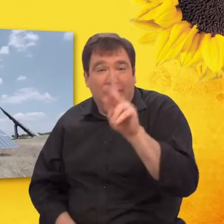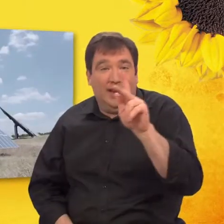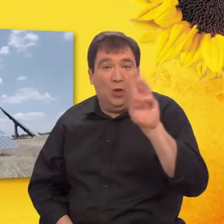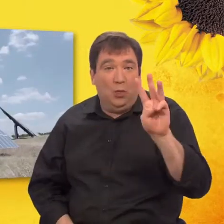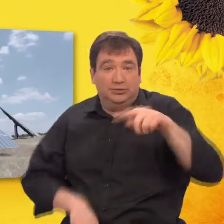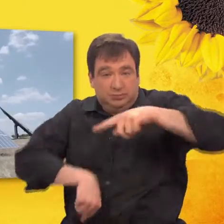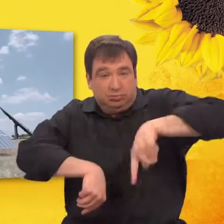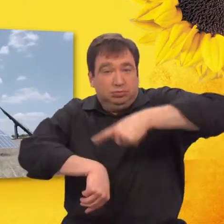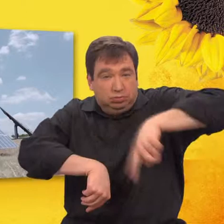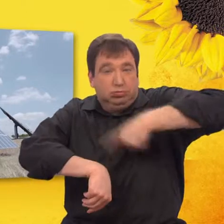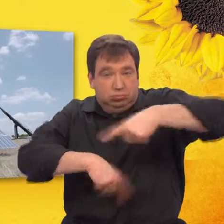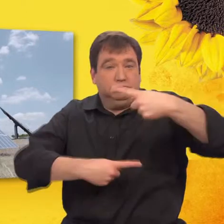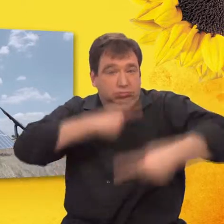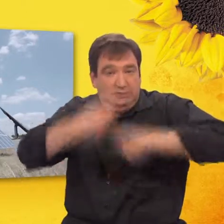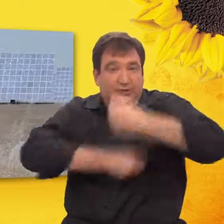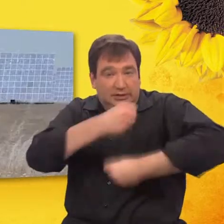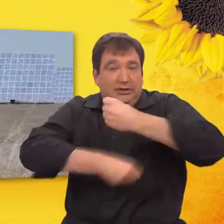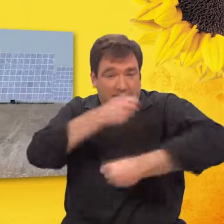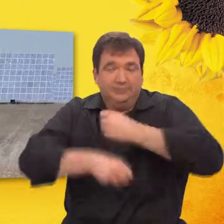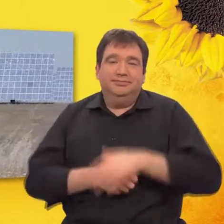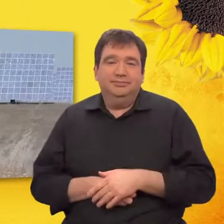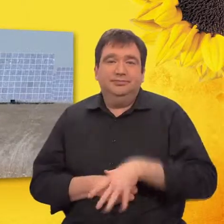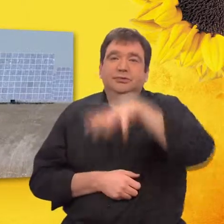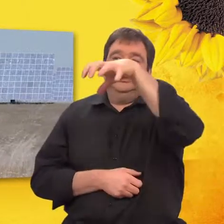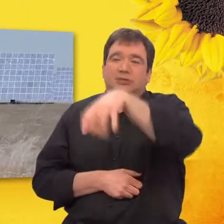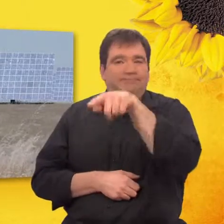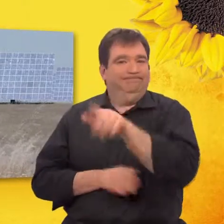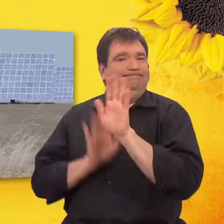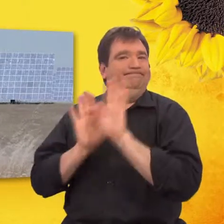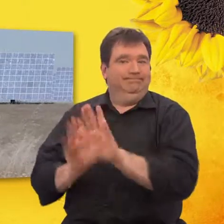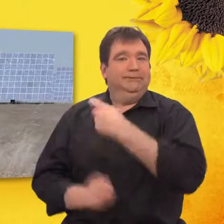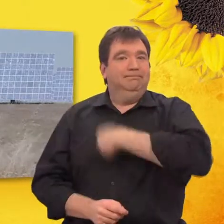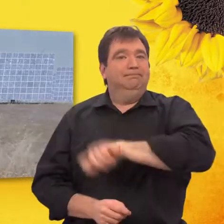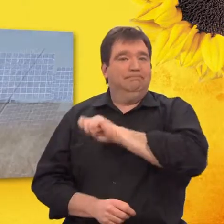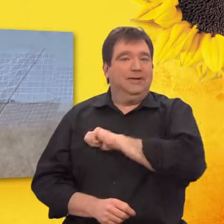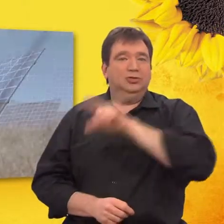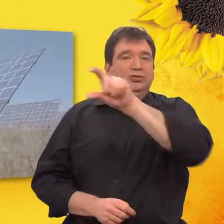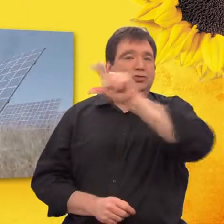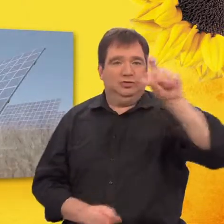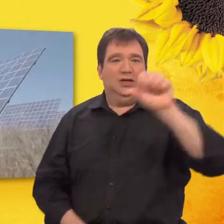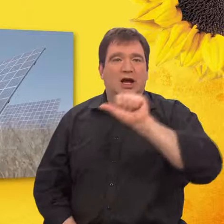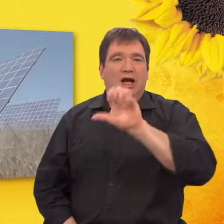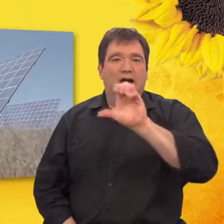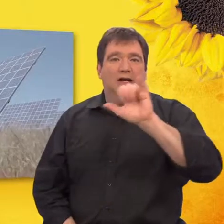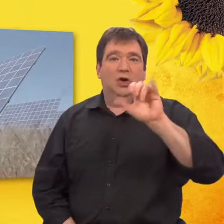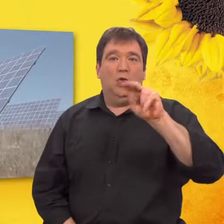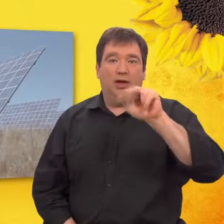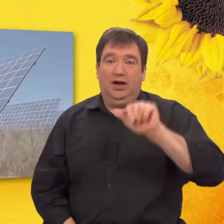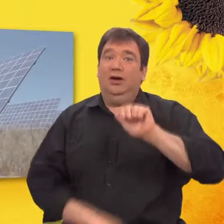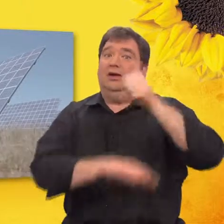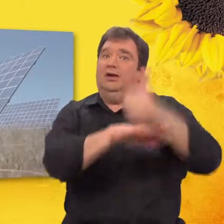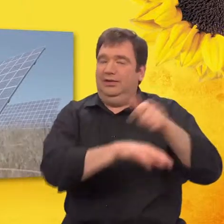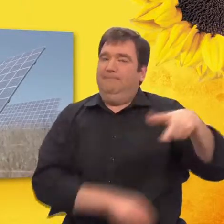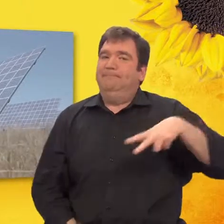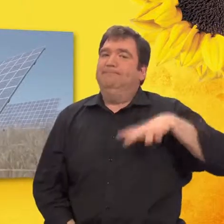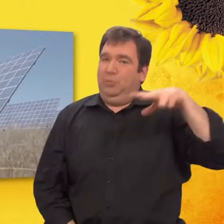year. This power station was developed by the Spanish Acciona and produces energy in Portugal. It is